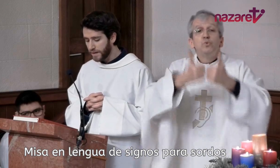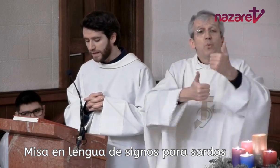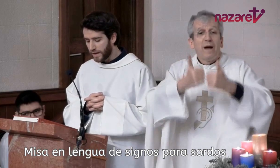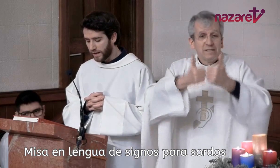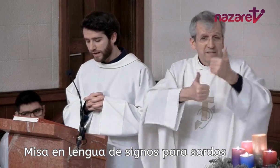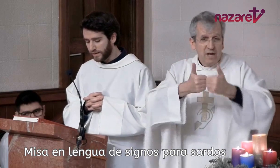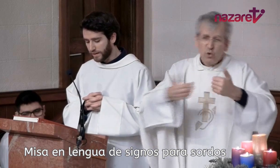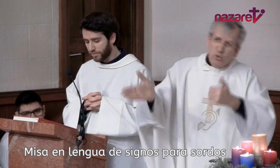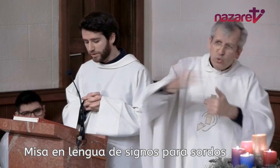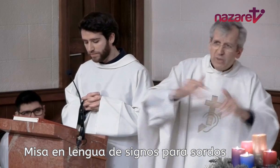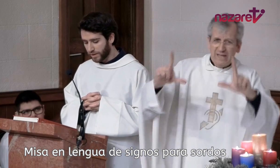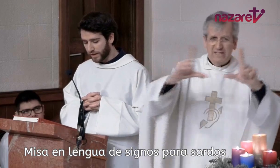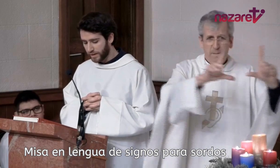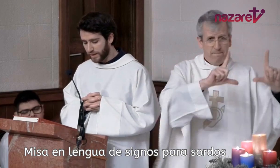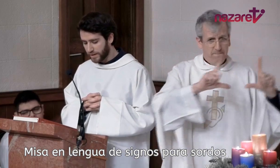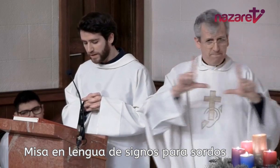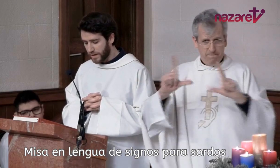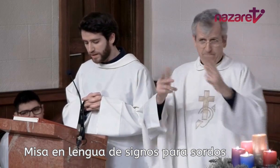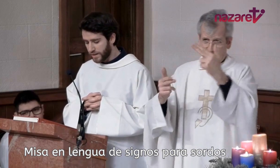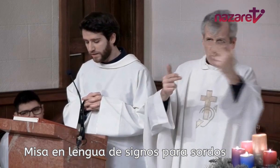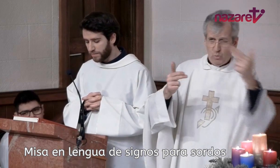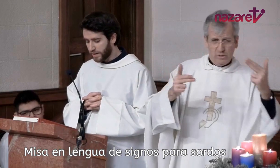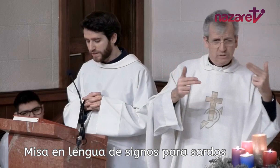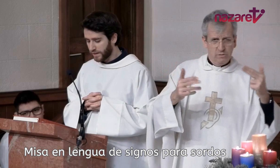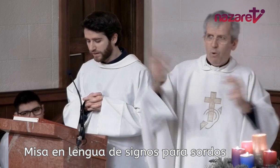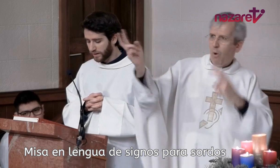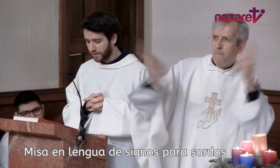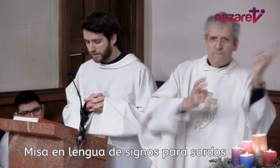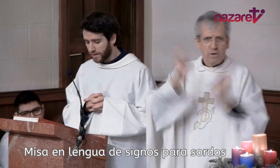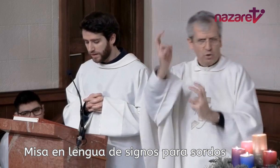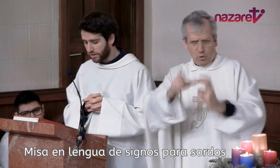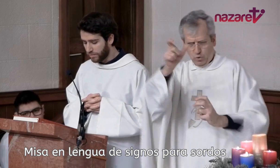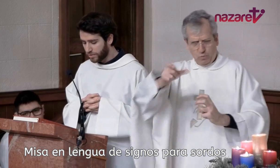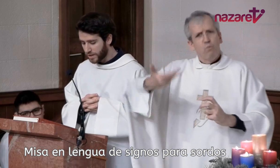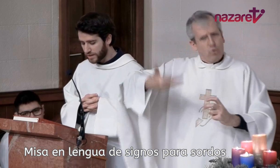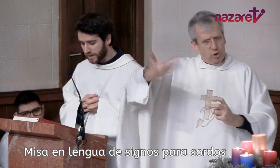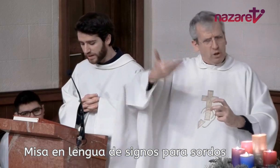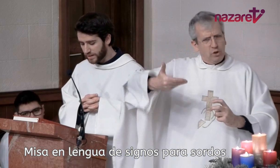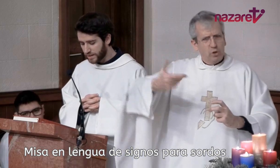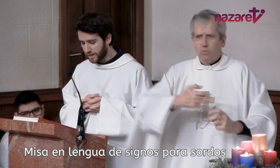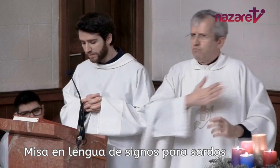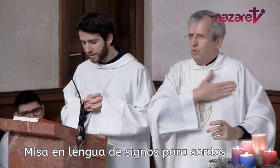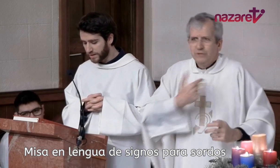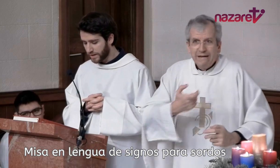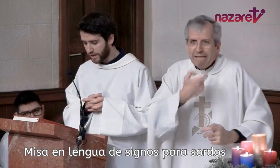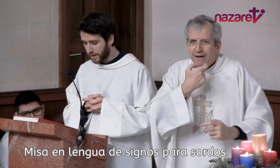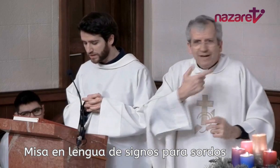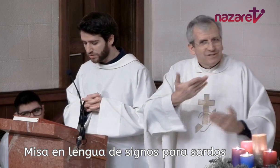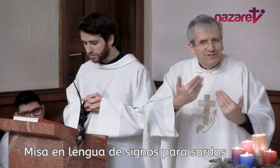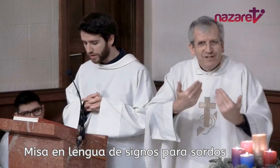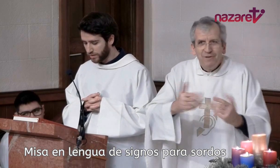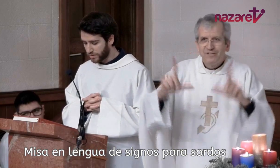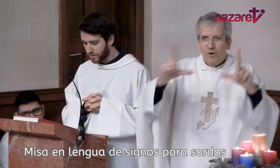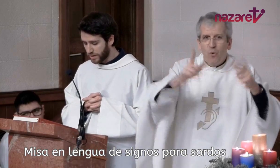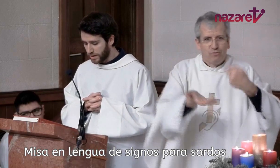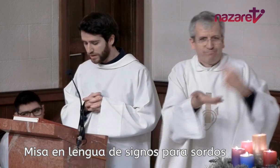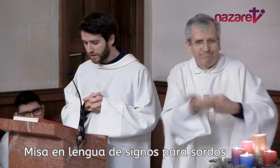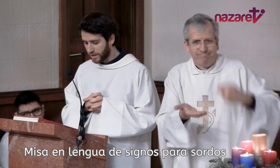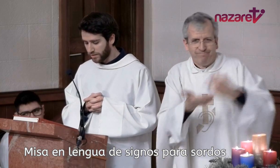Gente muy importante se hizo presente y con muchas ganas de llevarse esos cuadros y esa